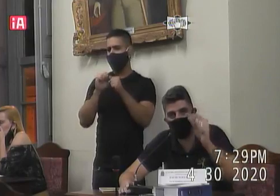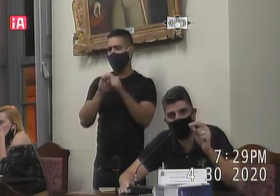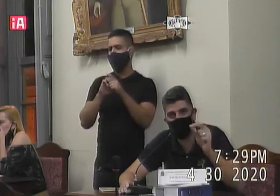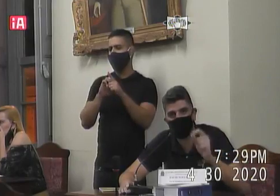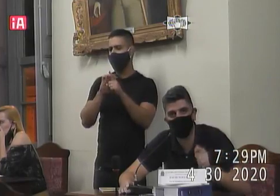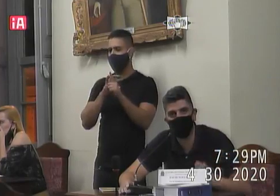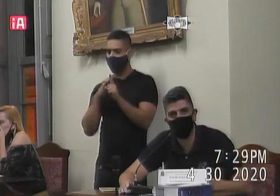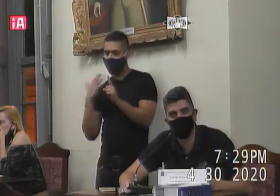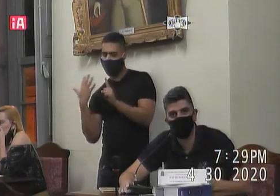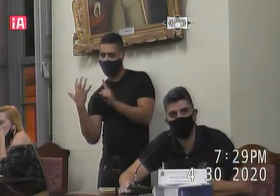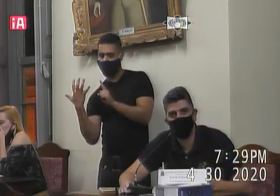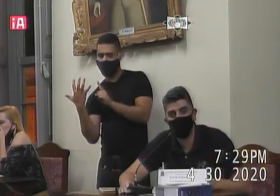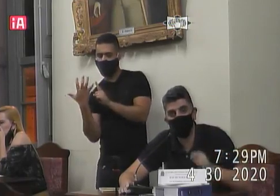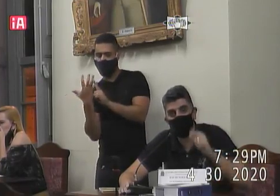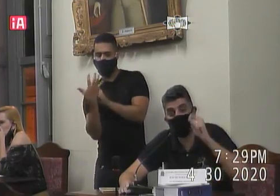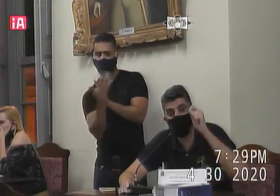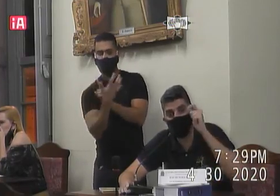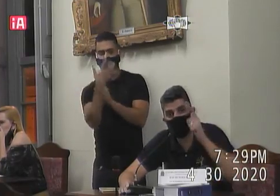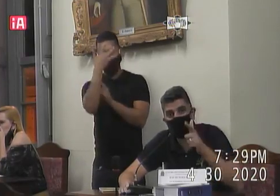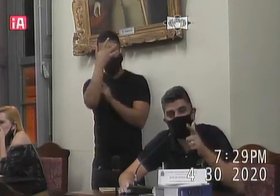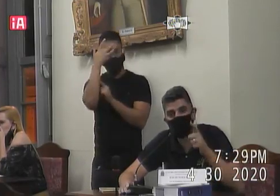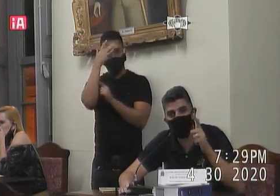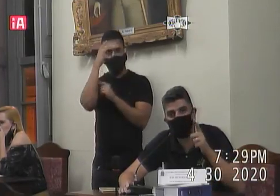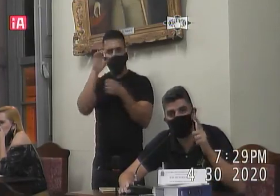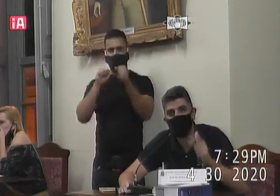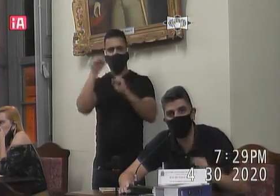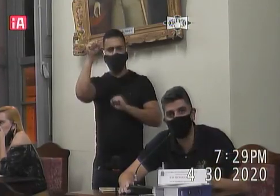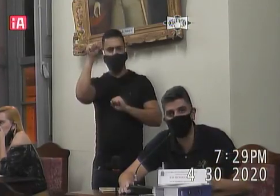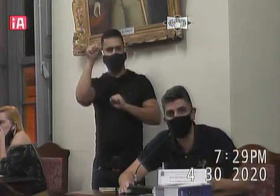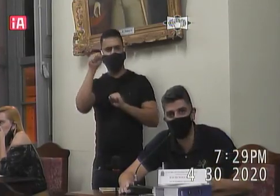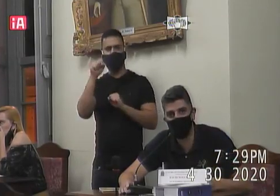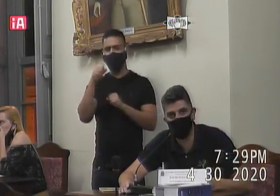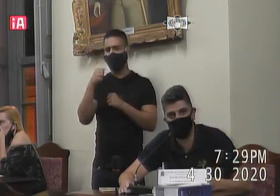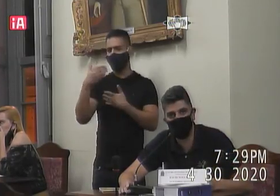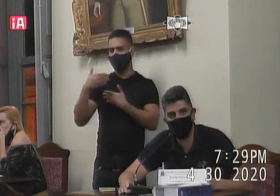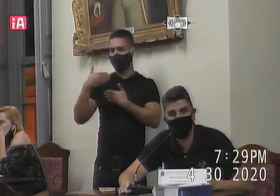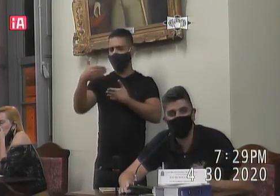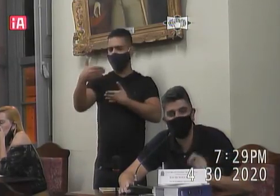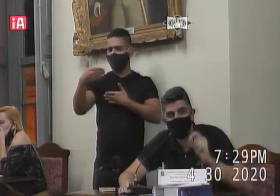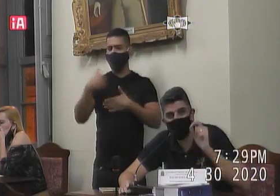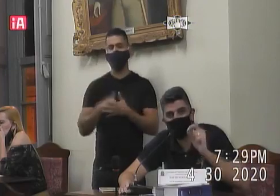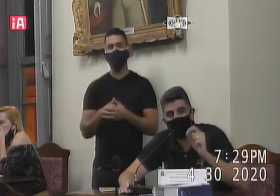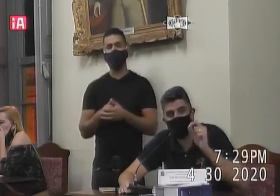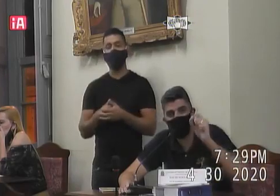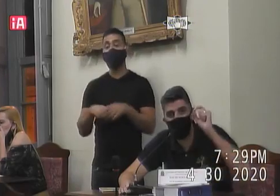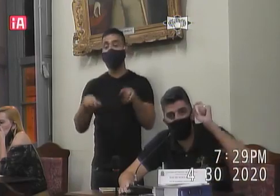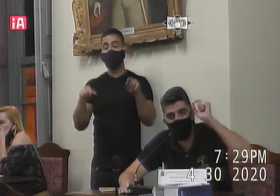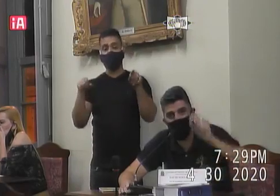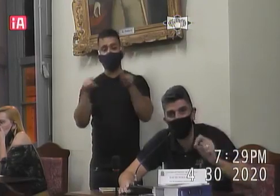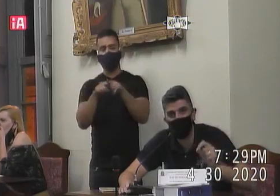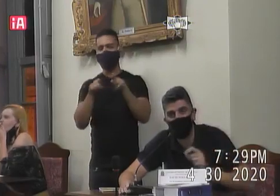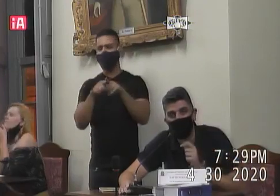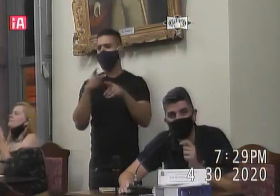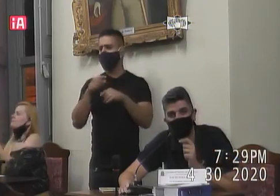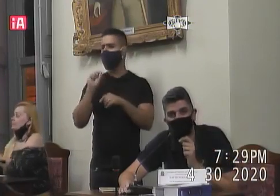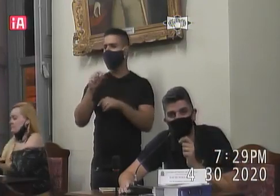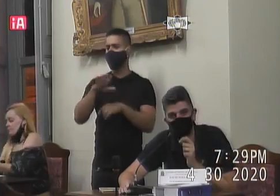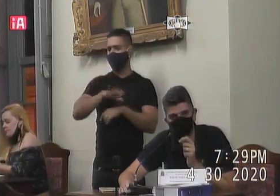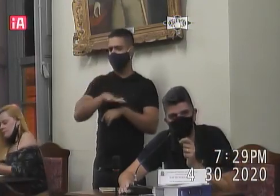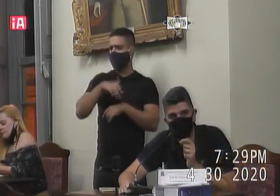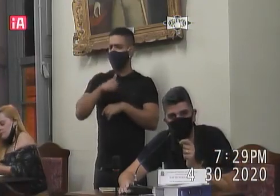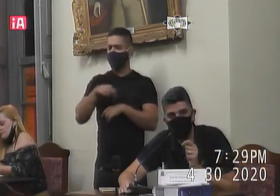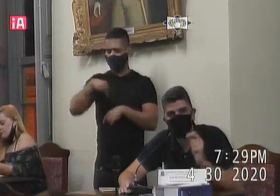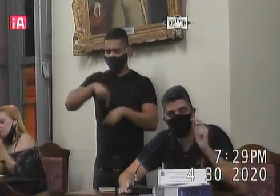nossos heróis que estão enfrentando de cabeça erguida essa guerra. E quero deixar claro o orgulho de